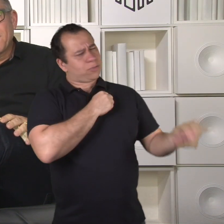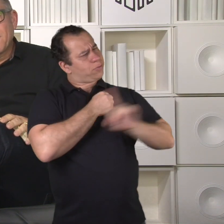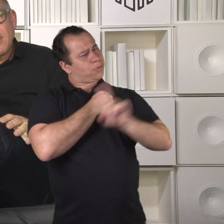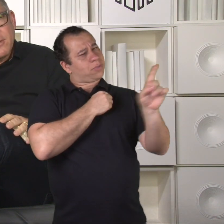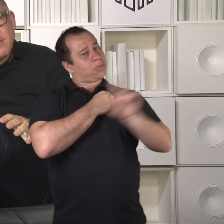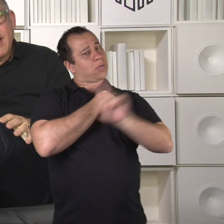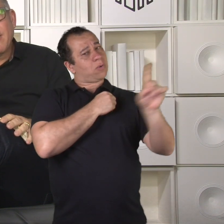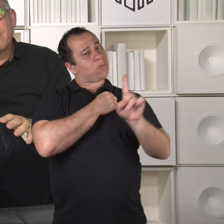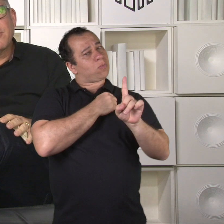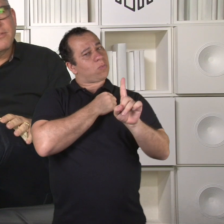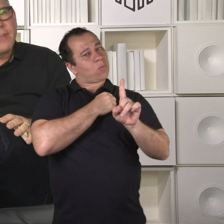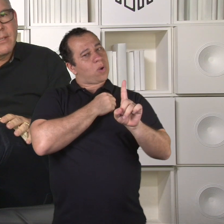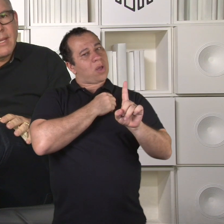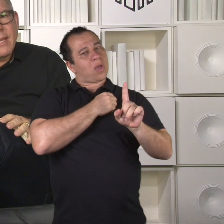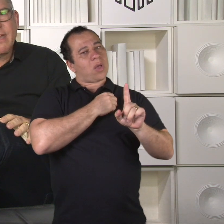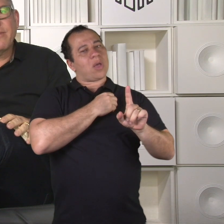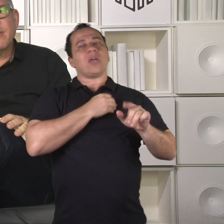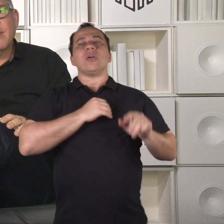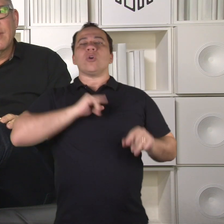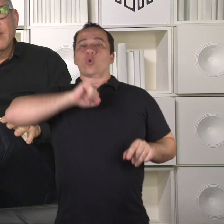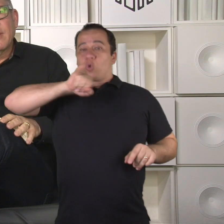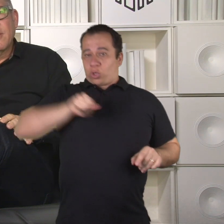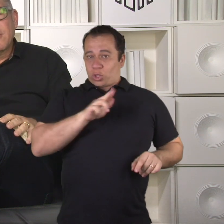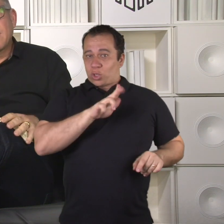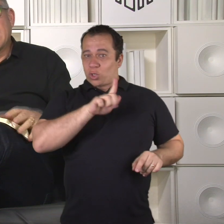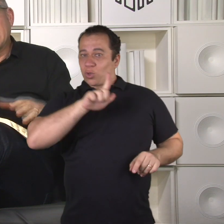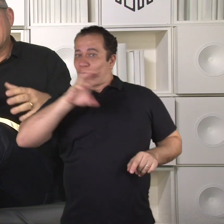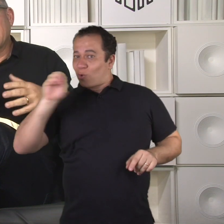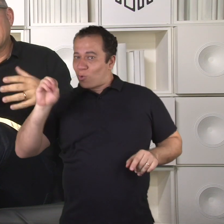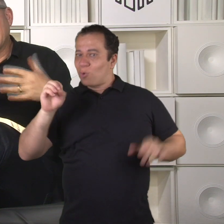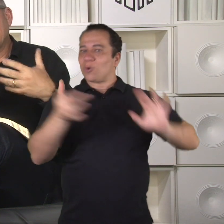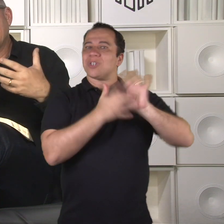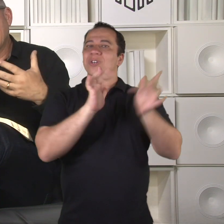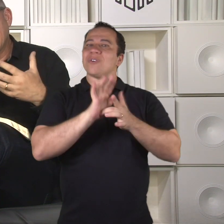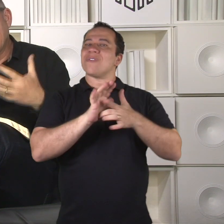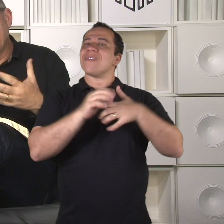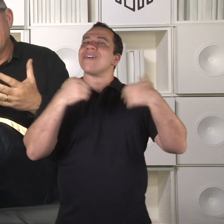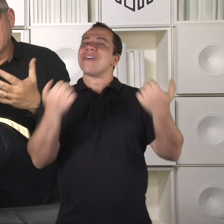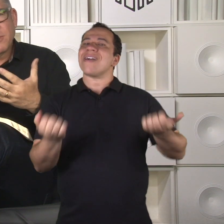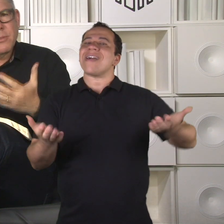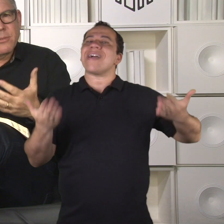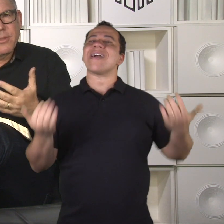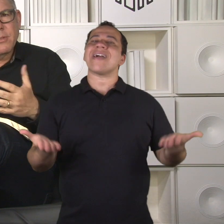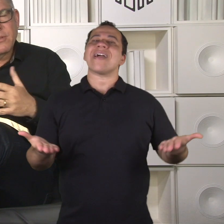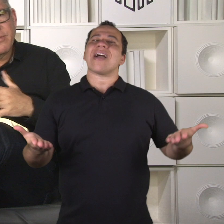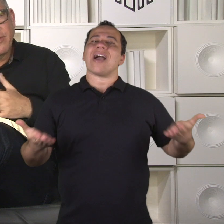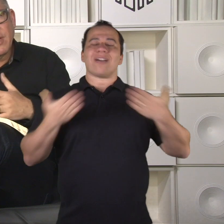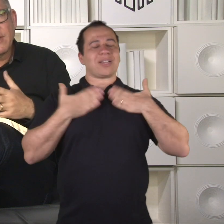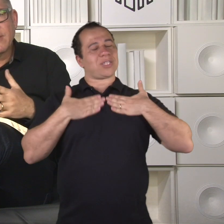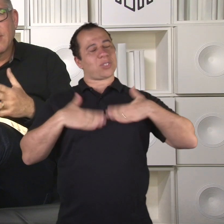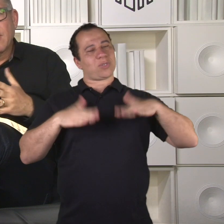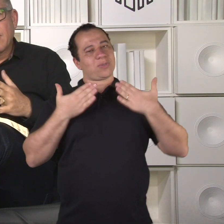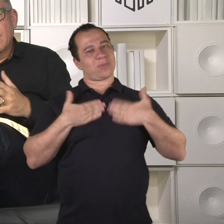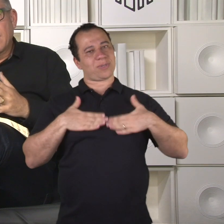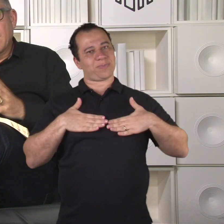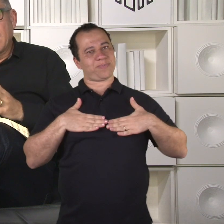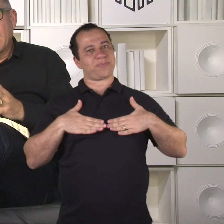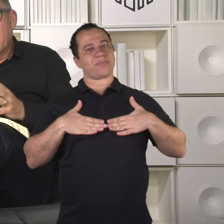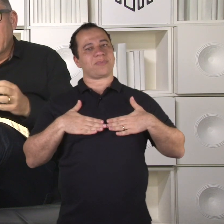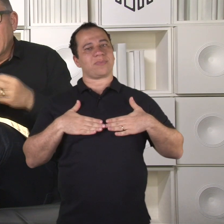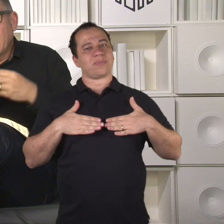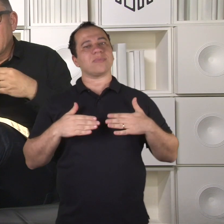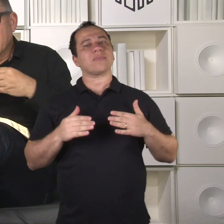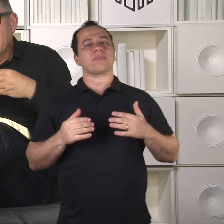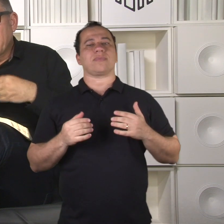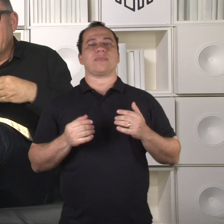jugo de Jesus é suave, o seu fardo é leve. Deus está nos recebendo como seus filhos e filhas,